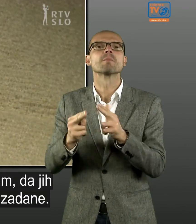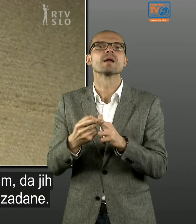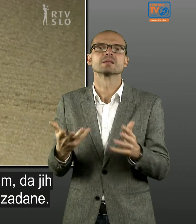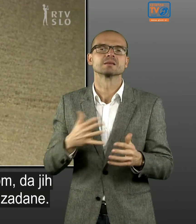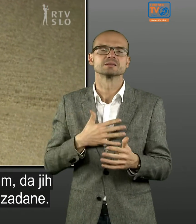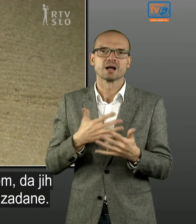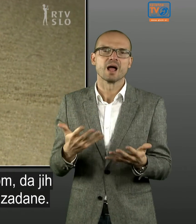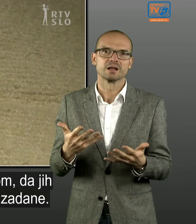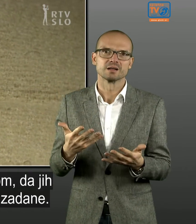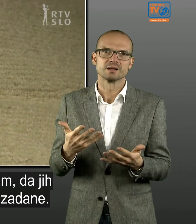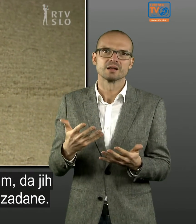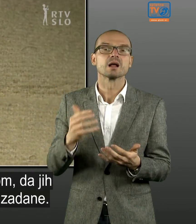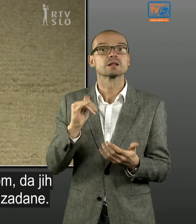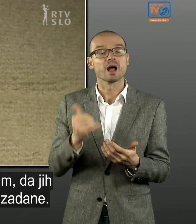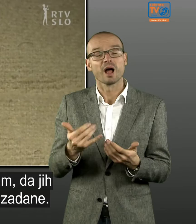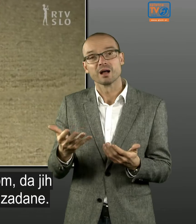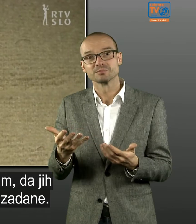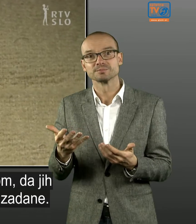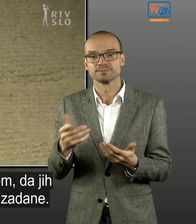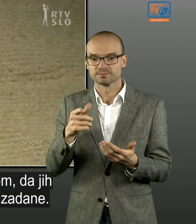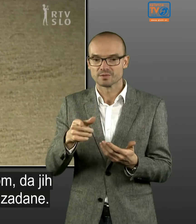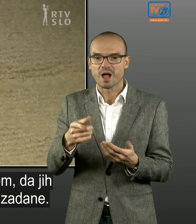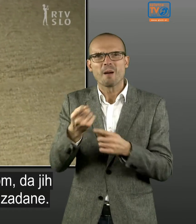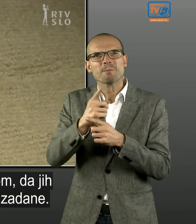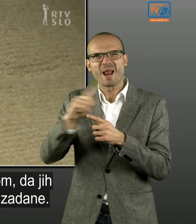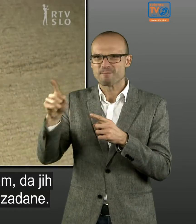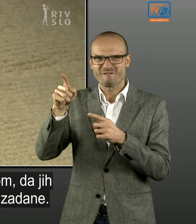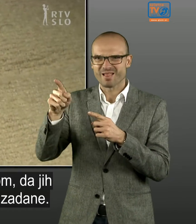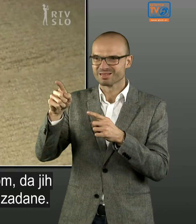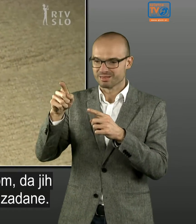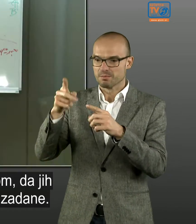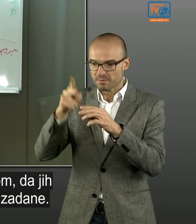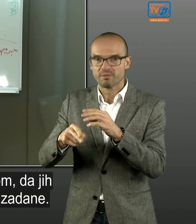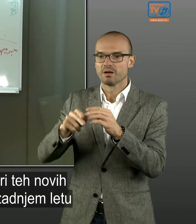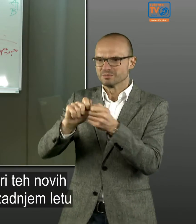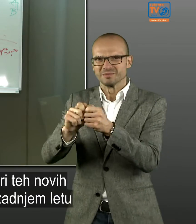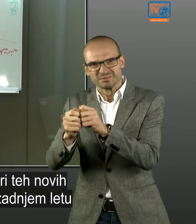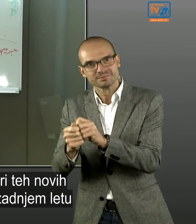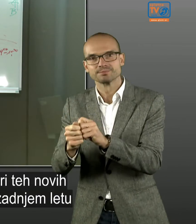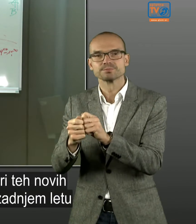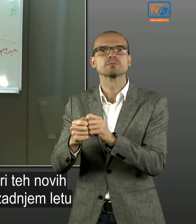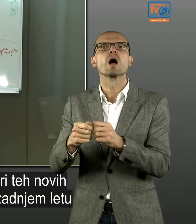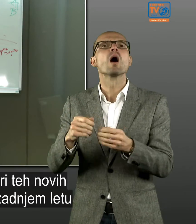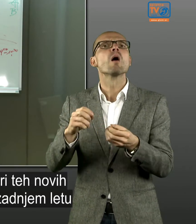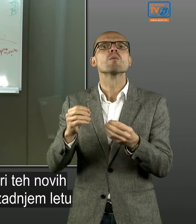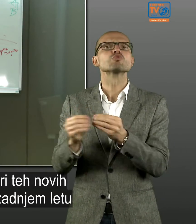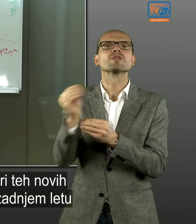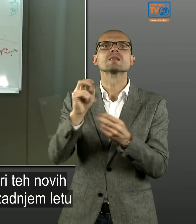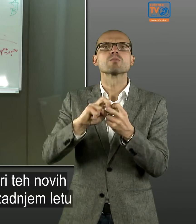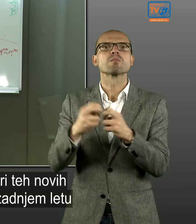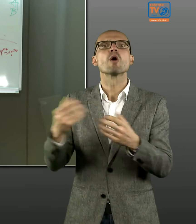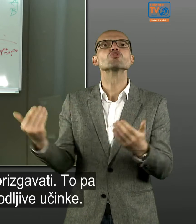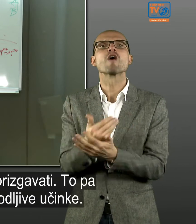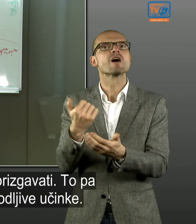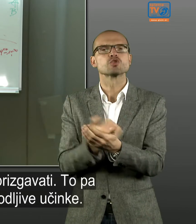se, da jih ta prepoved ne zadane. Dodatni problem pri teh novih drogah je, da jih v zadnjem